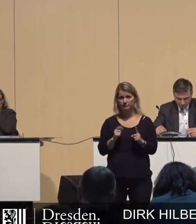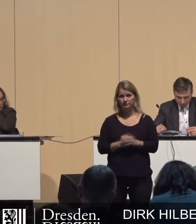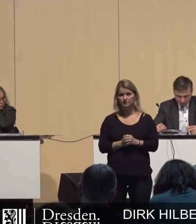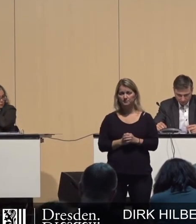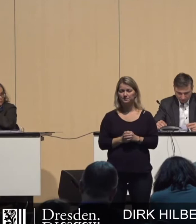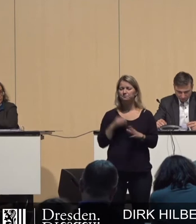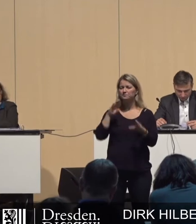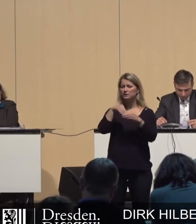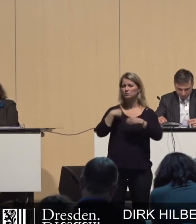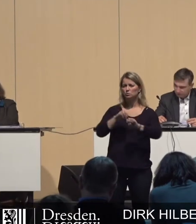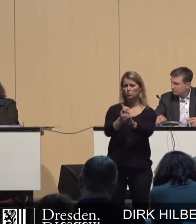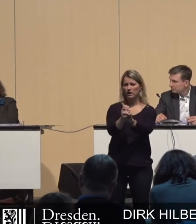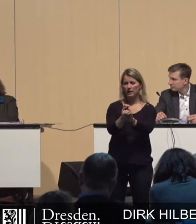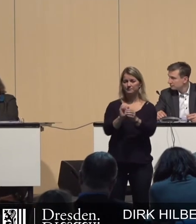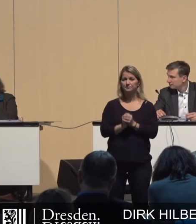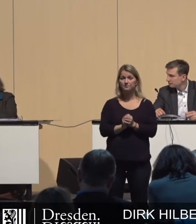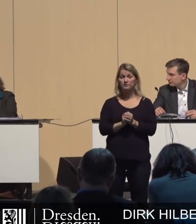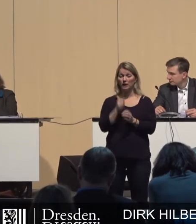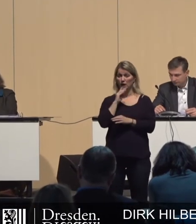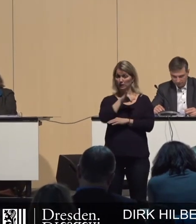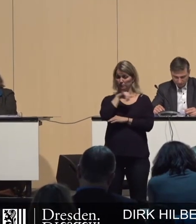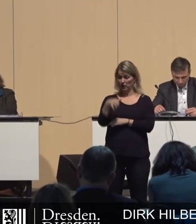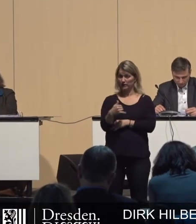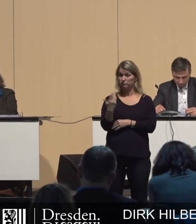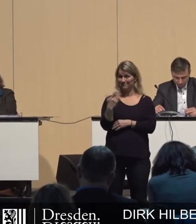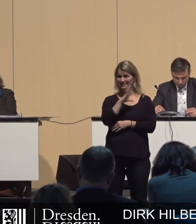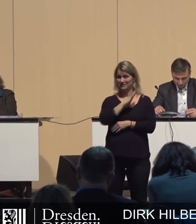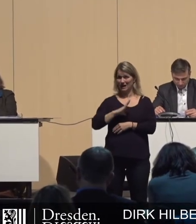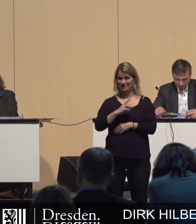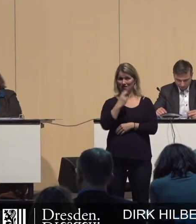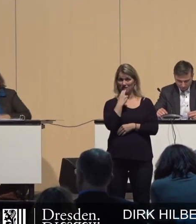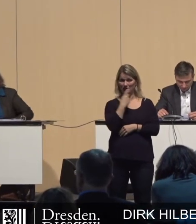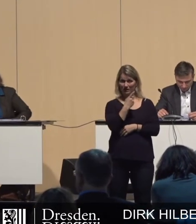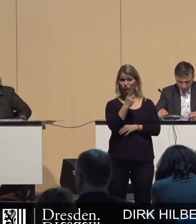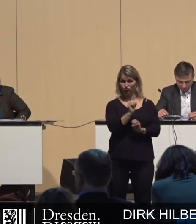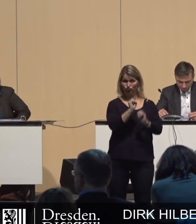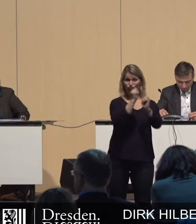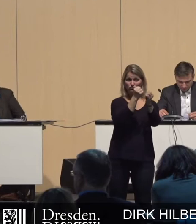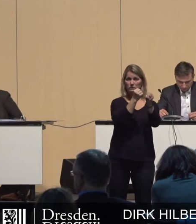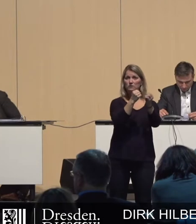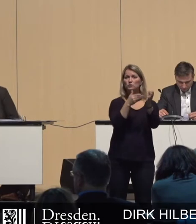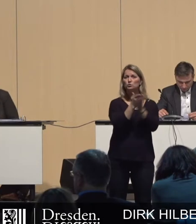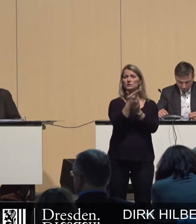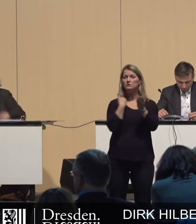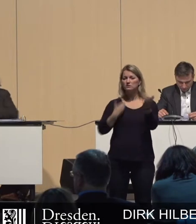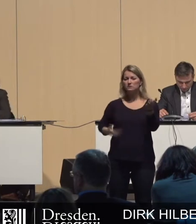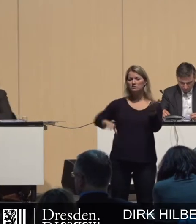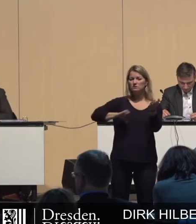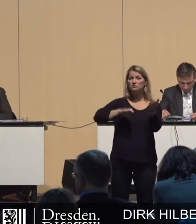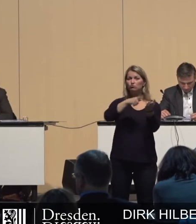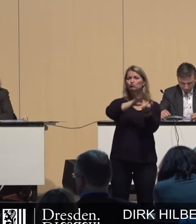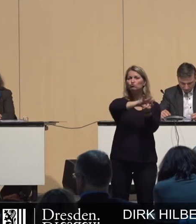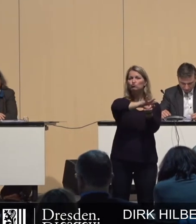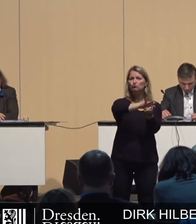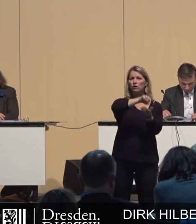Die Projekte, die die Sachsenenergie durch unseren Beitrag finanzieren kann, werden anfangs eine